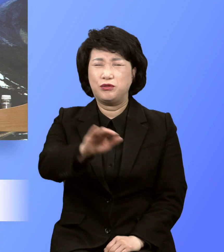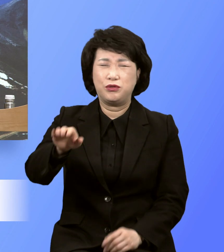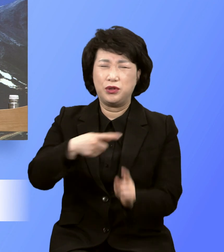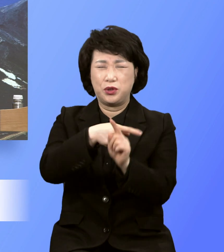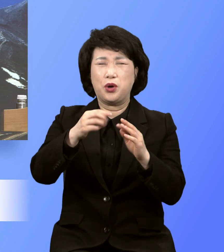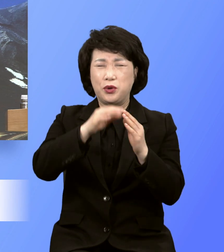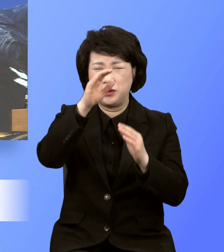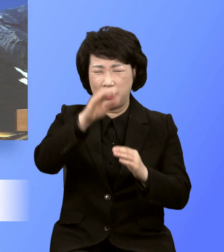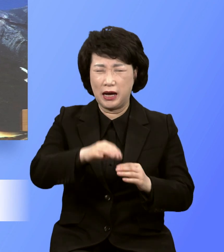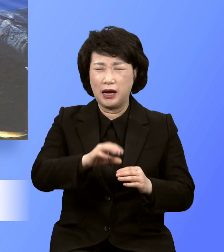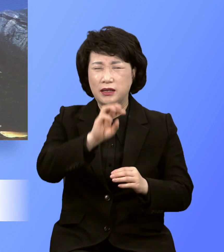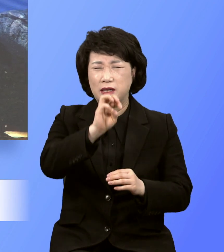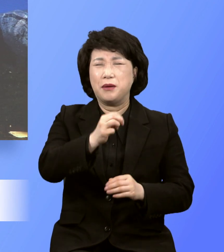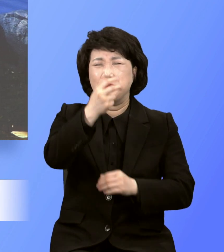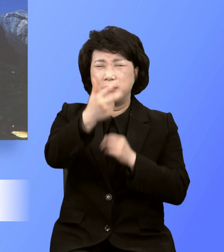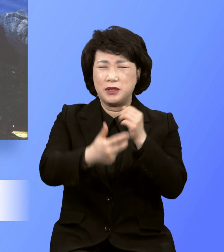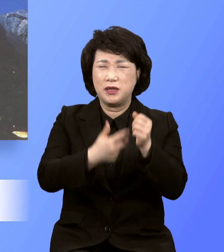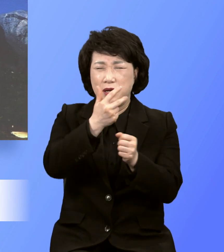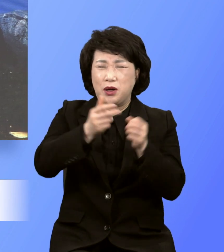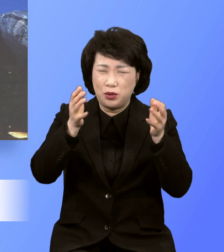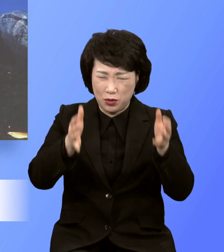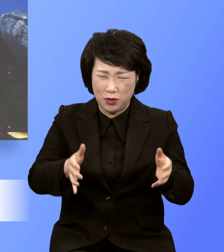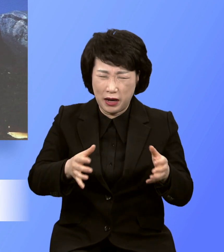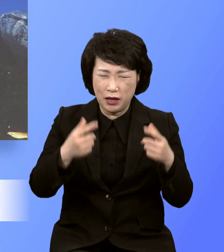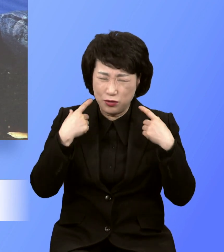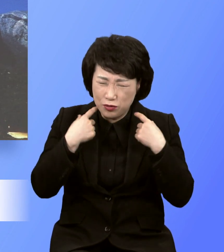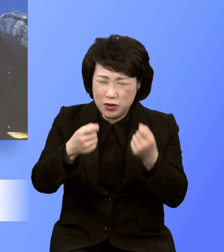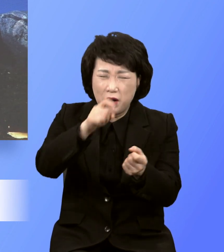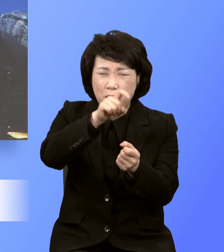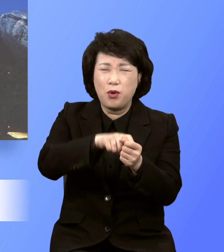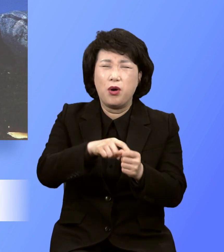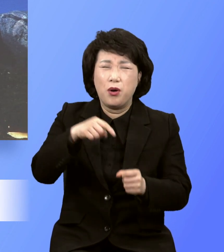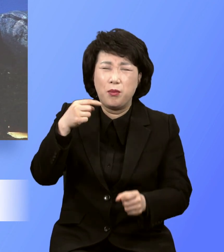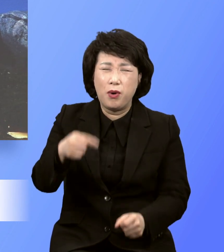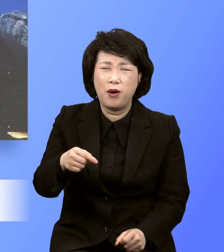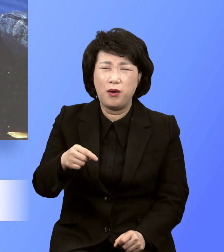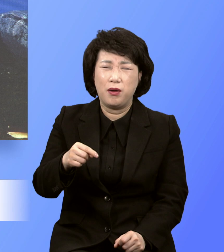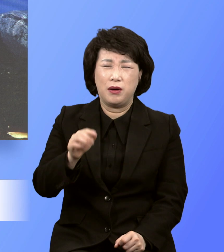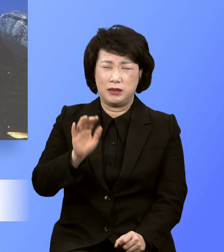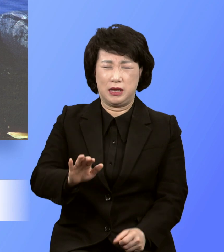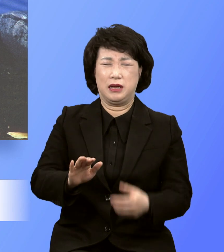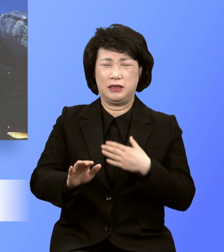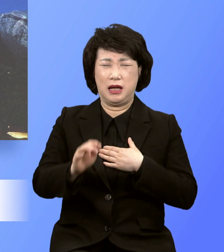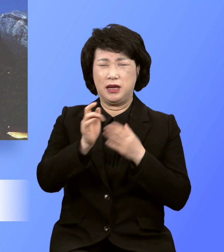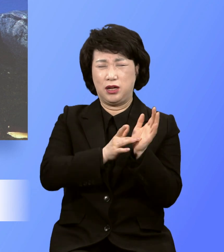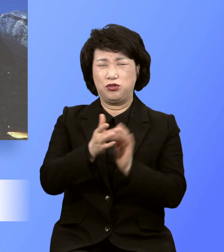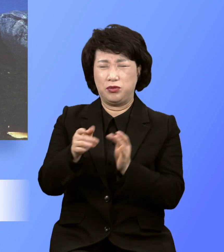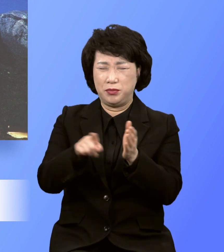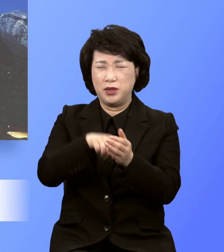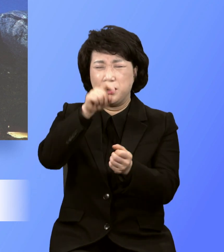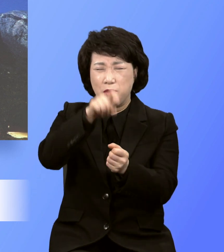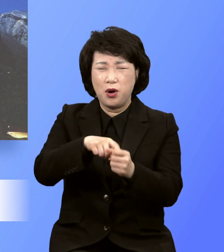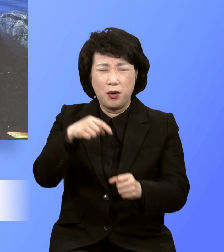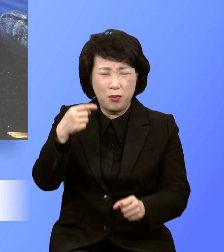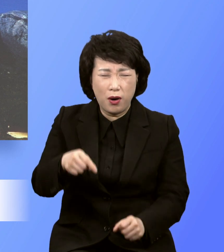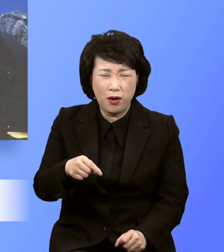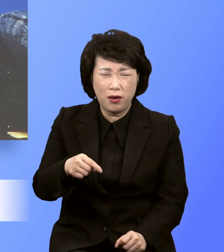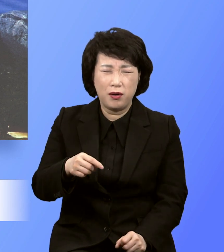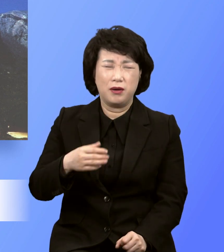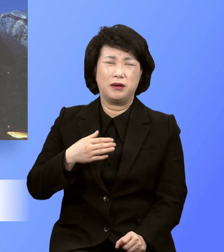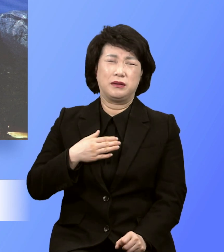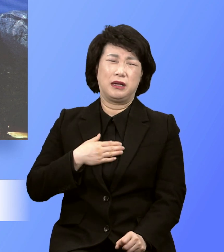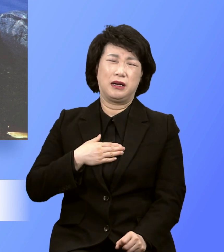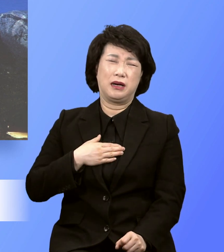교회가 37년 동안 있어야 할 이유가 무엇이며 내가 예수 믿는 이유가